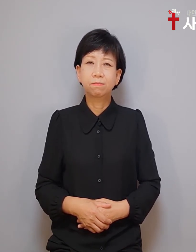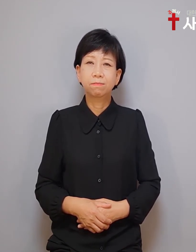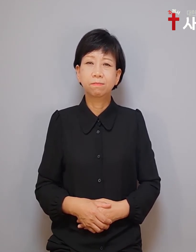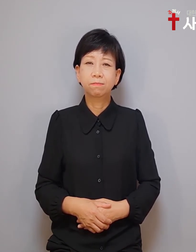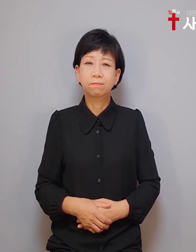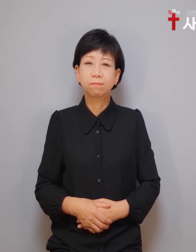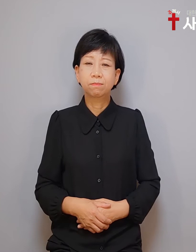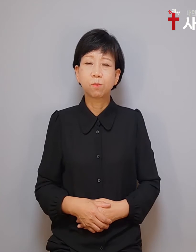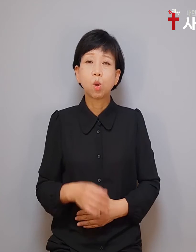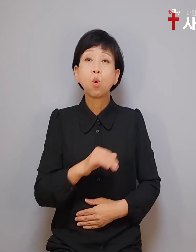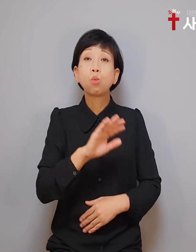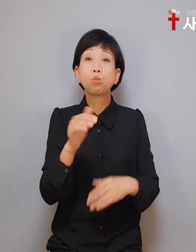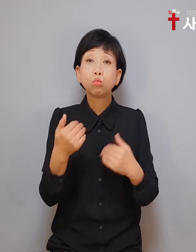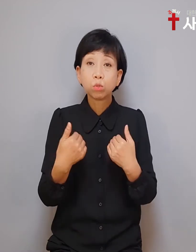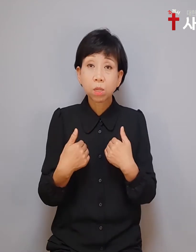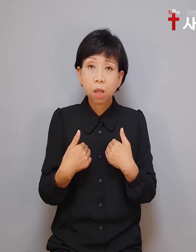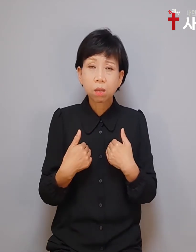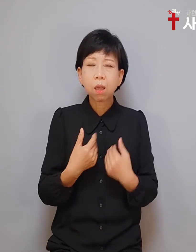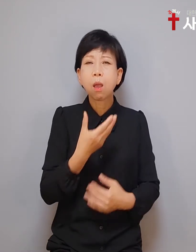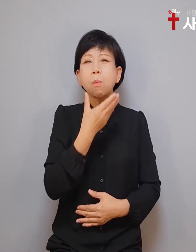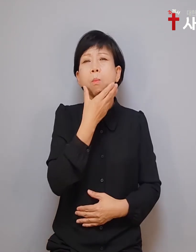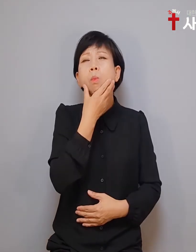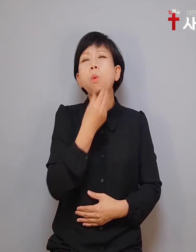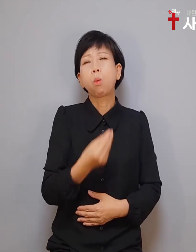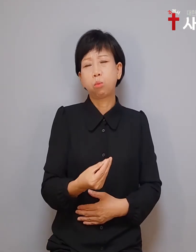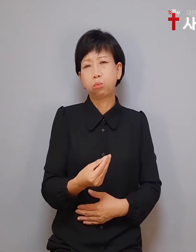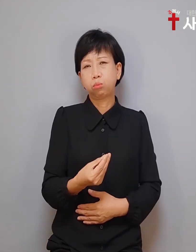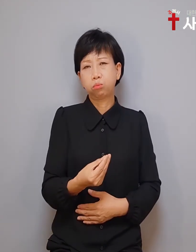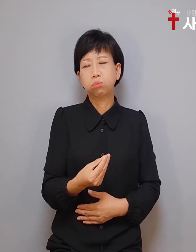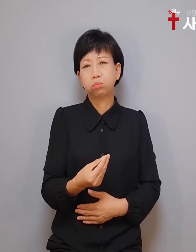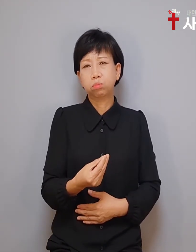그것이 우리에게 복된 길입니다.